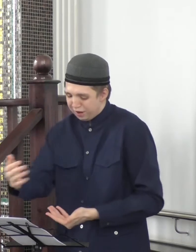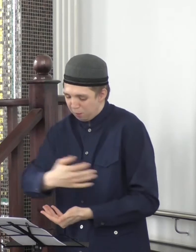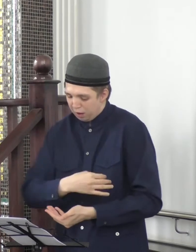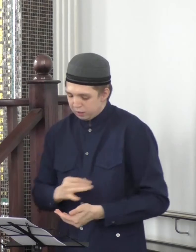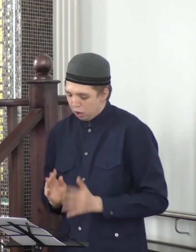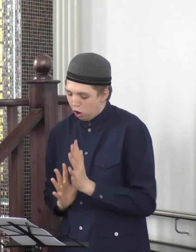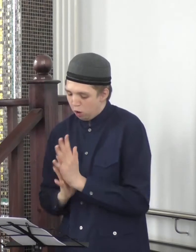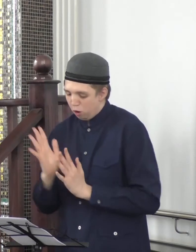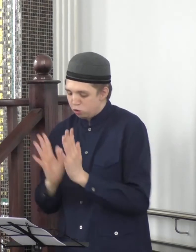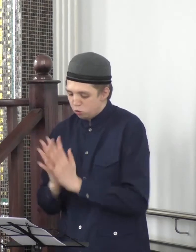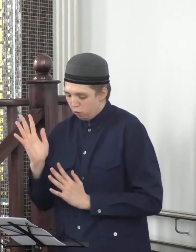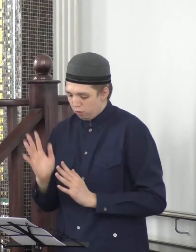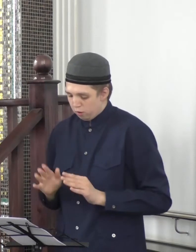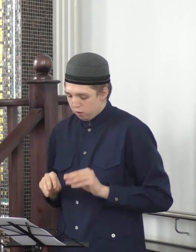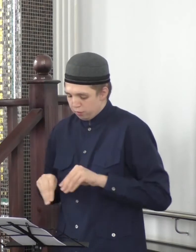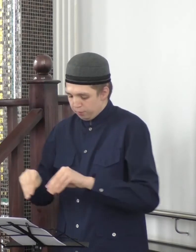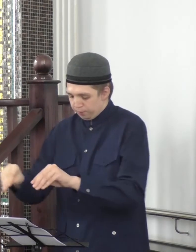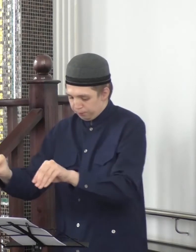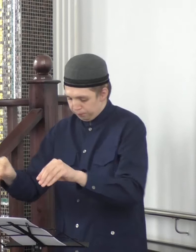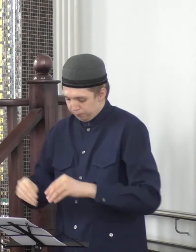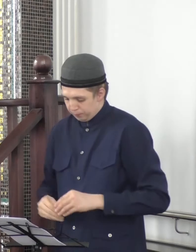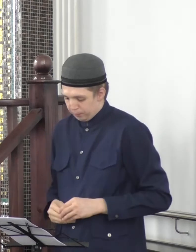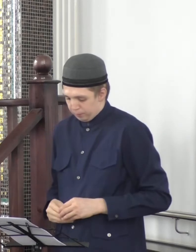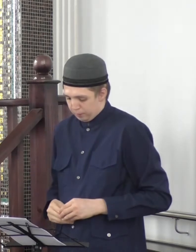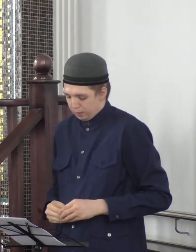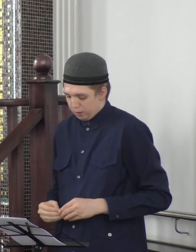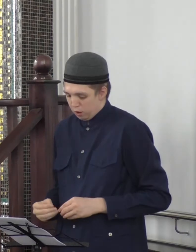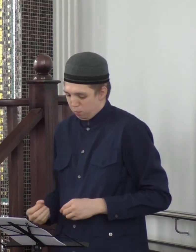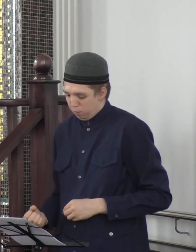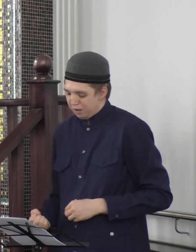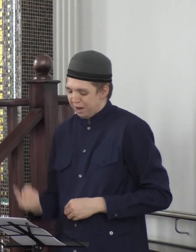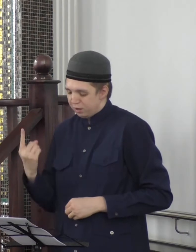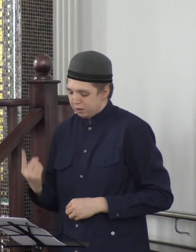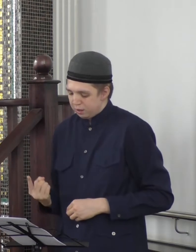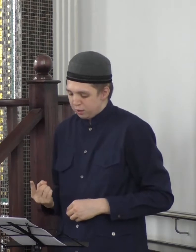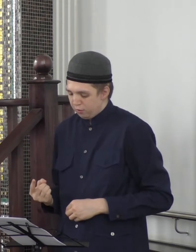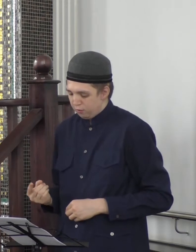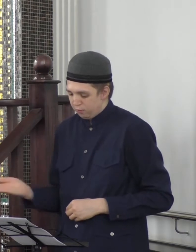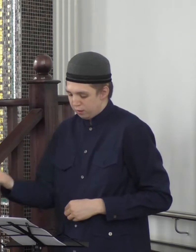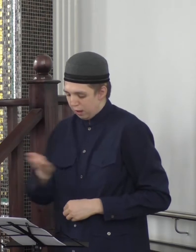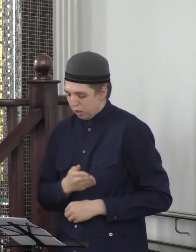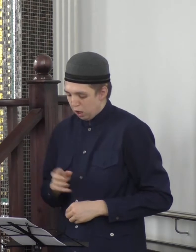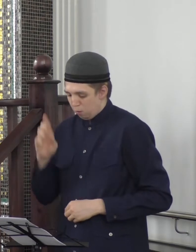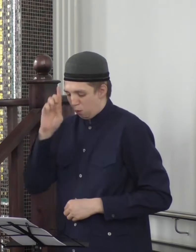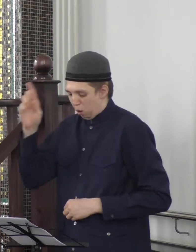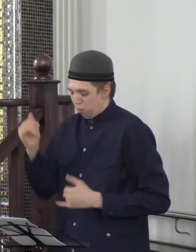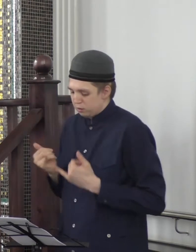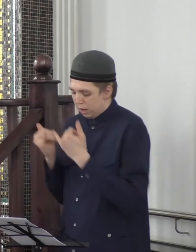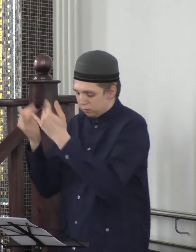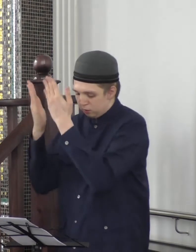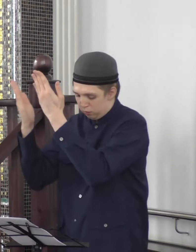бір атна ілік. Бүгін Шәуәл айы шулай бит. Ғайет бітуі білән мұқтажлар да бітәм